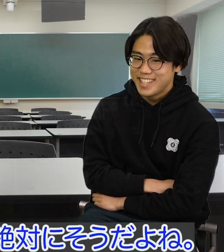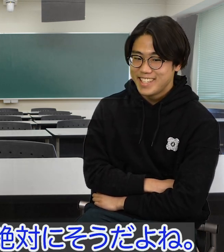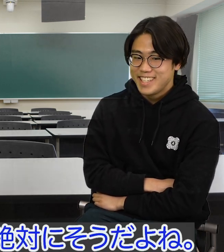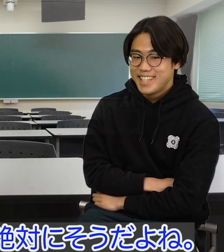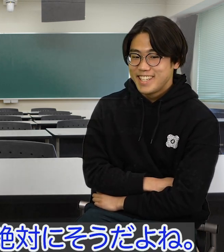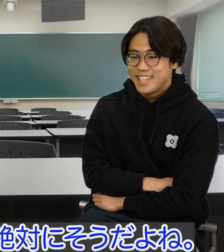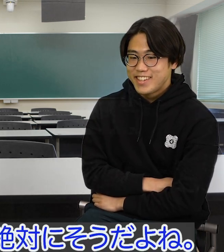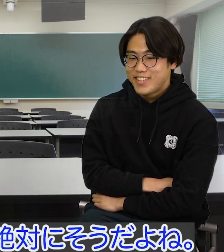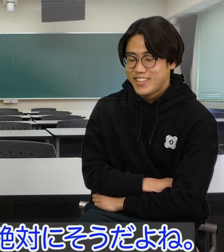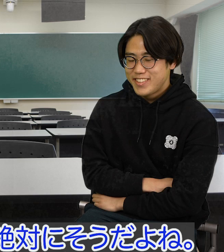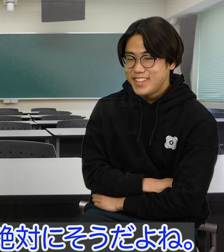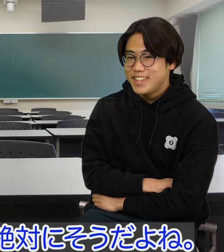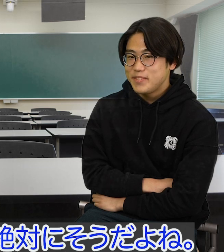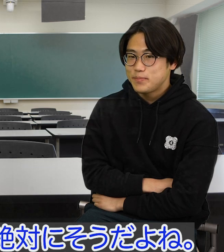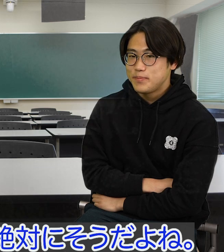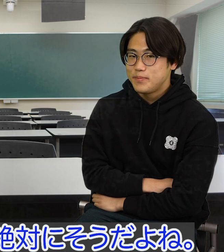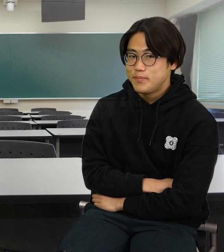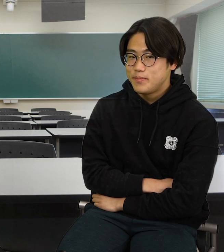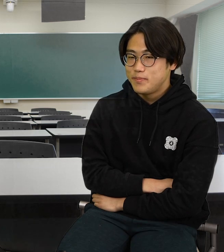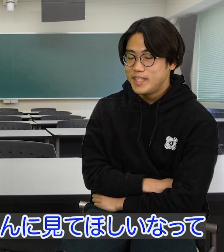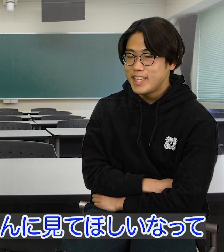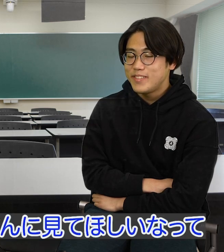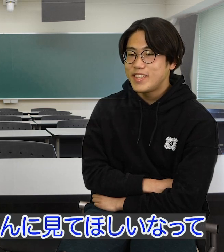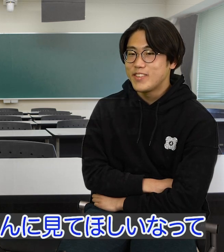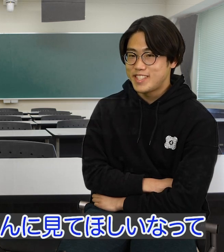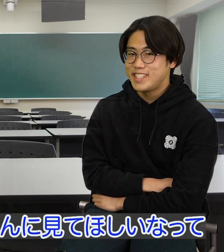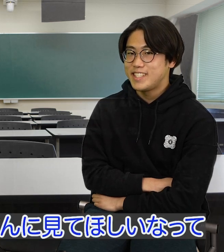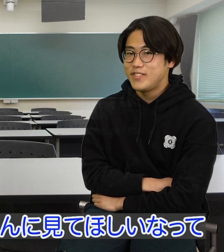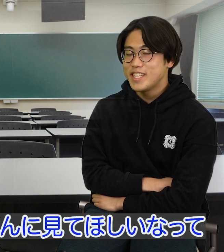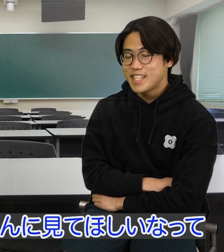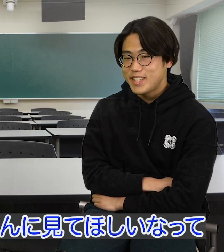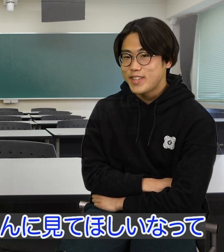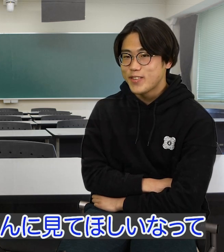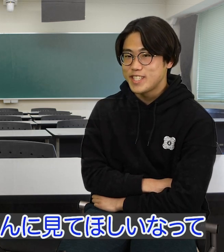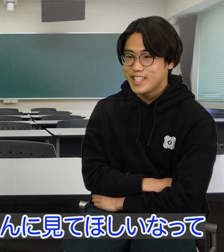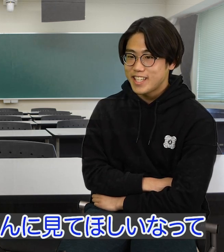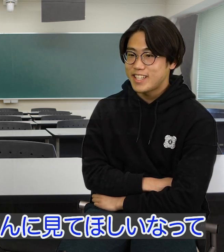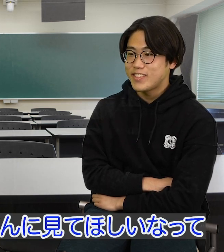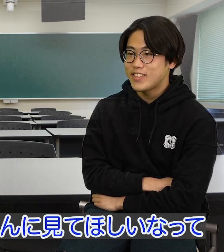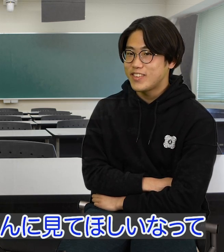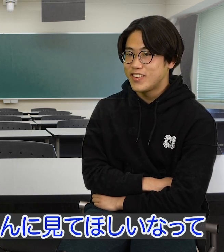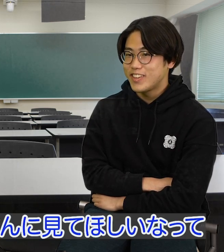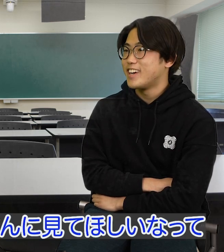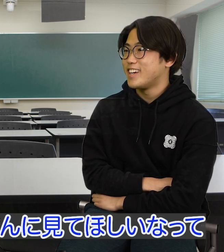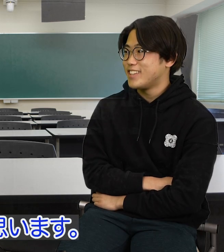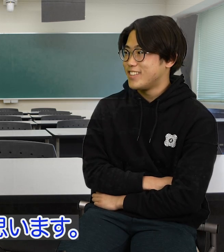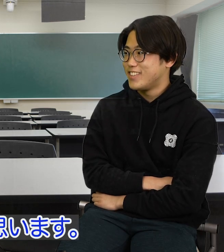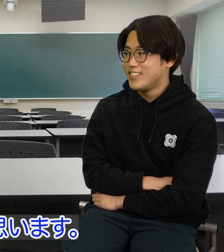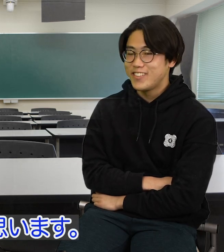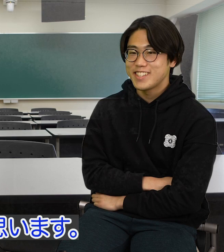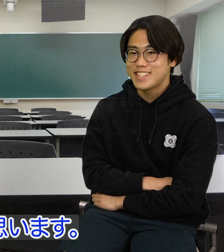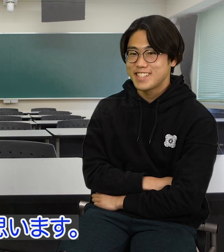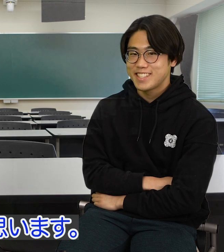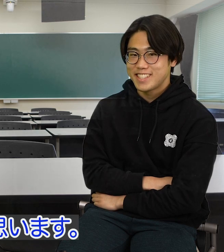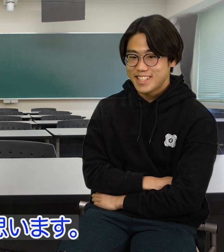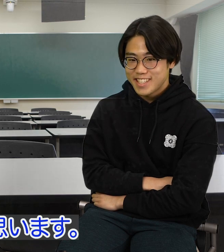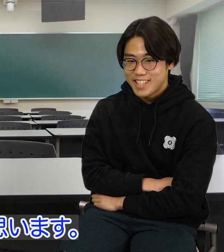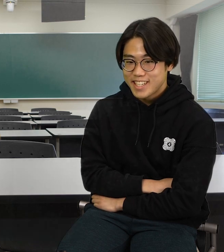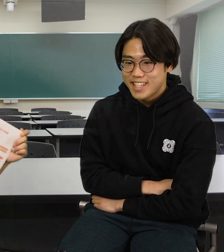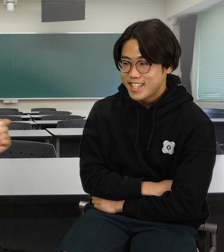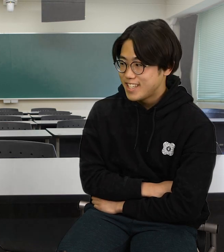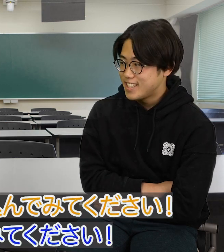ね、 絶対そう 本当にみんなに見てほしい、皆さんに見てほしいなって心から思います